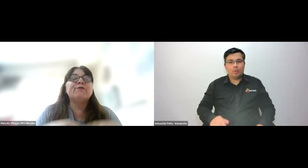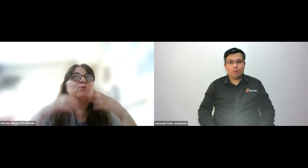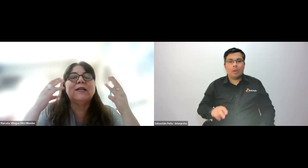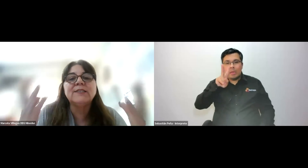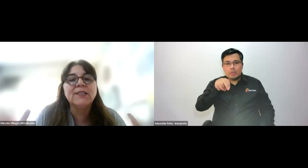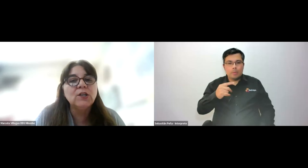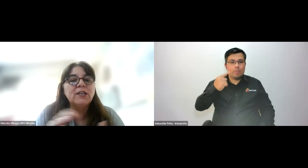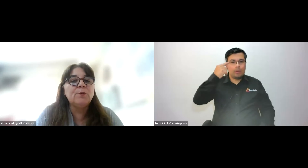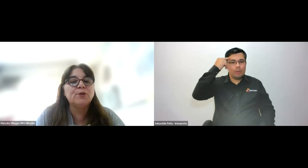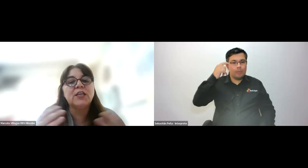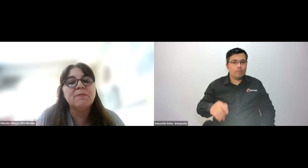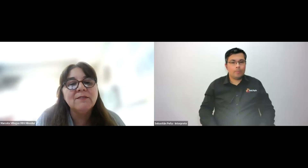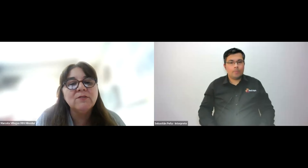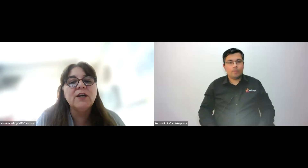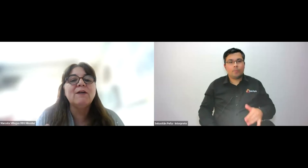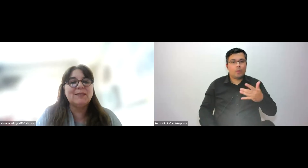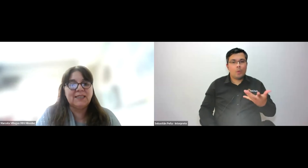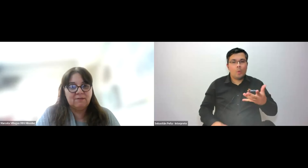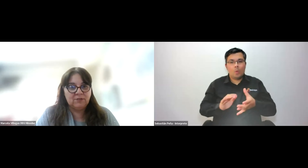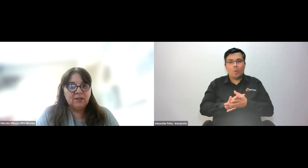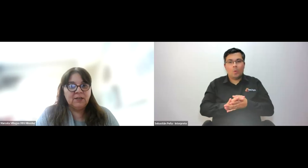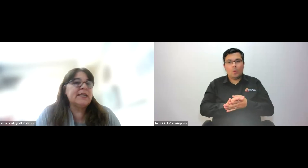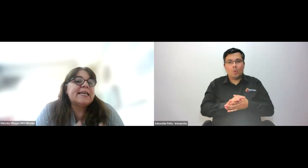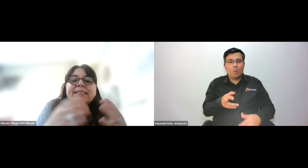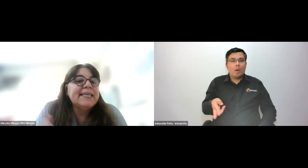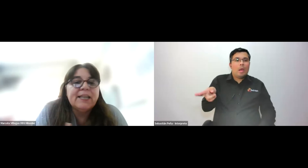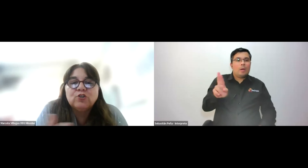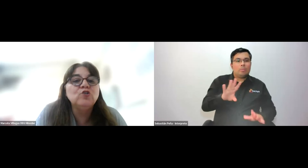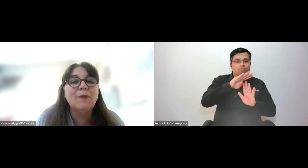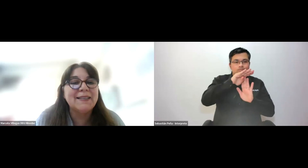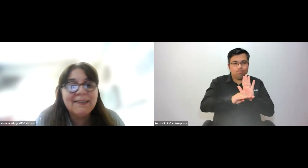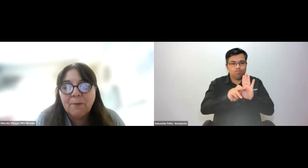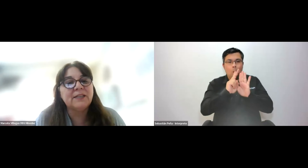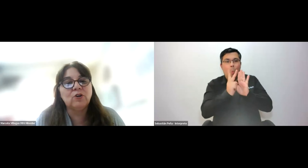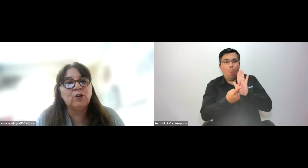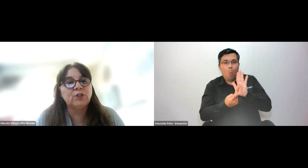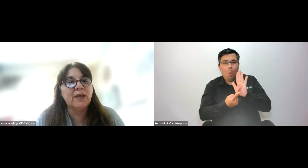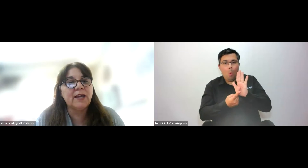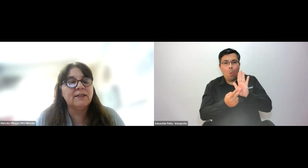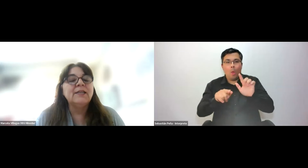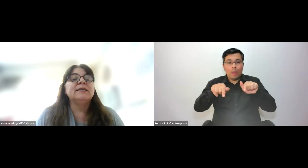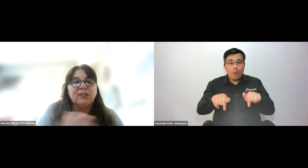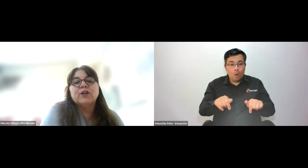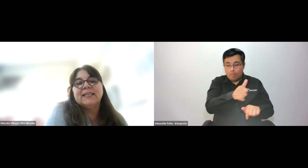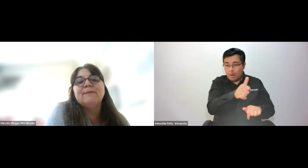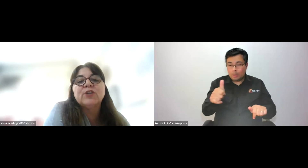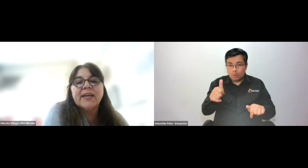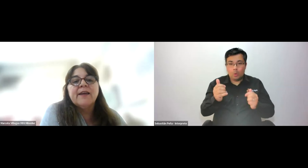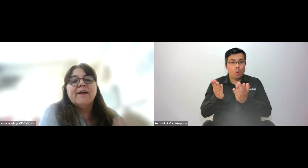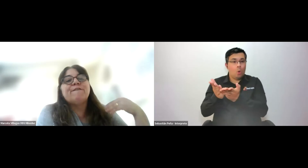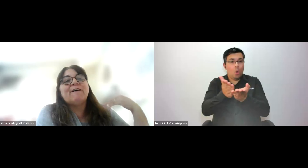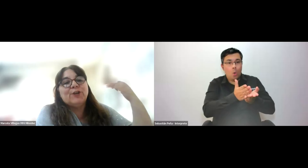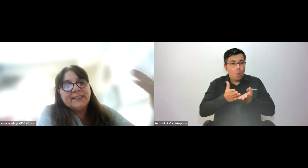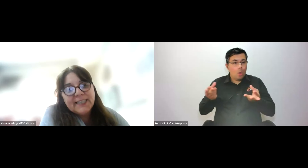una reformulación de los procedimientos evaluativos, que quizás ya no son sumativos para todos los estudiantes, sino que tenemos